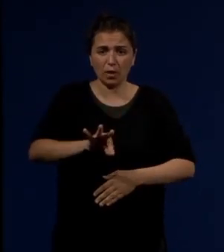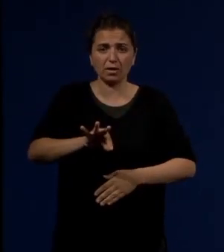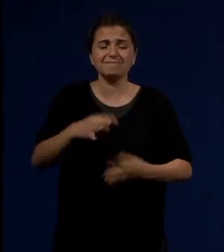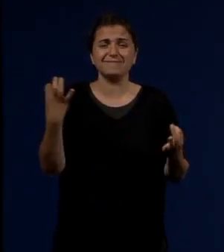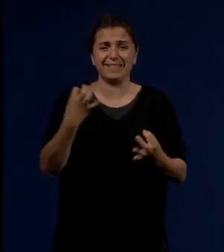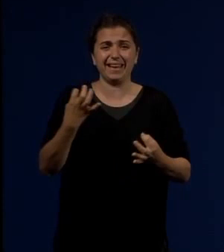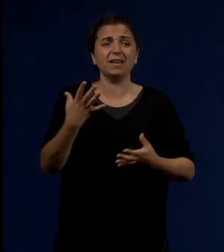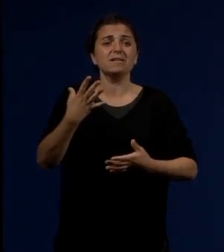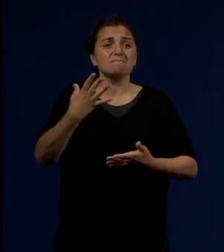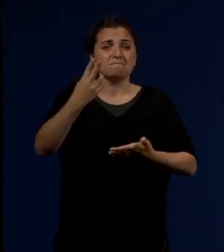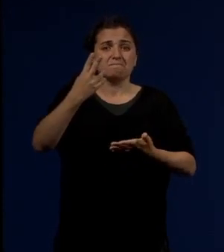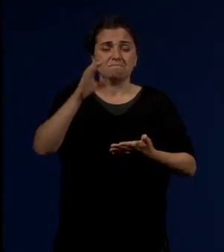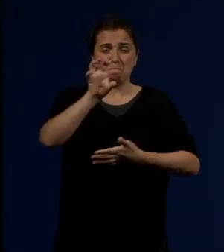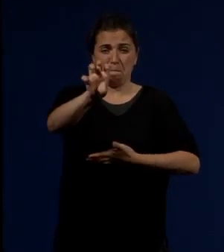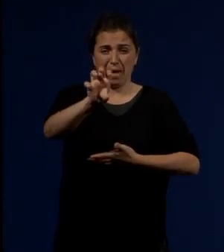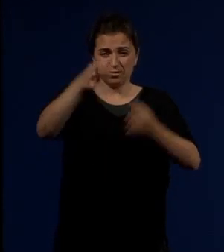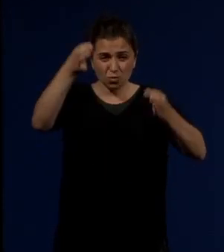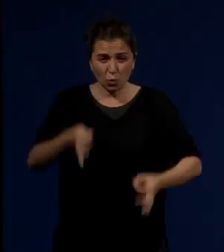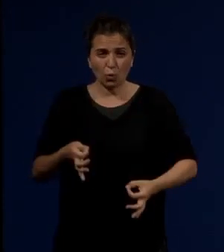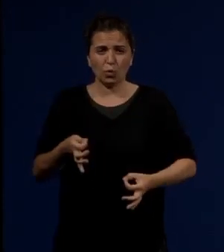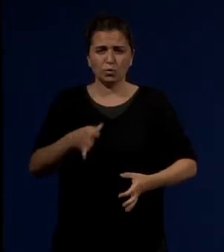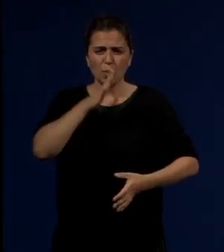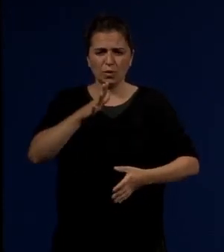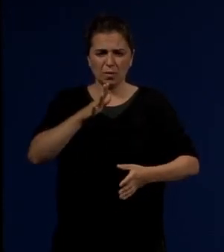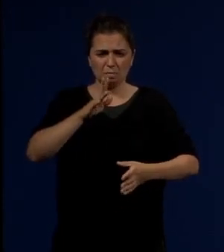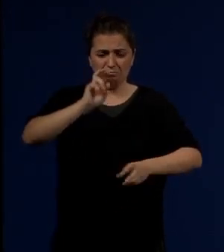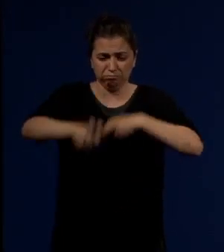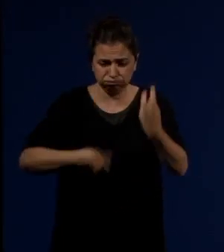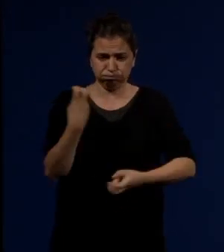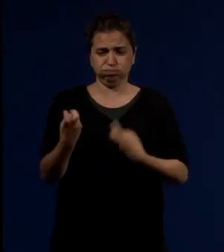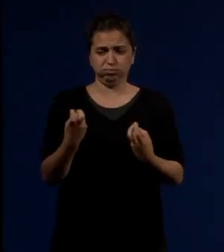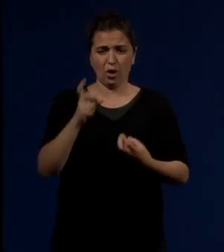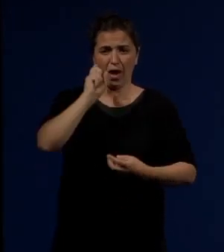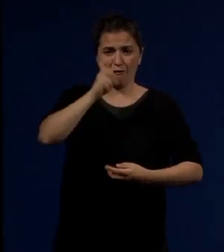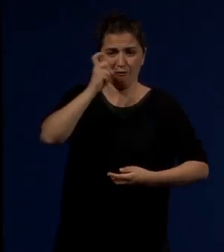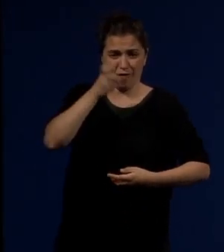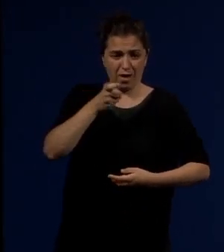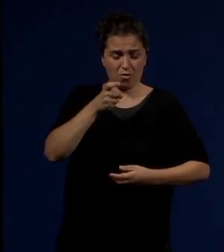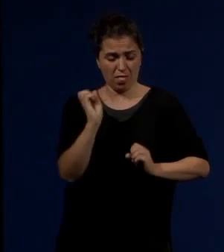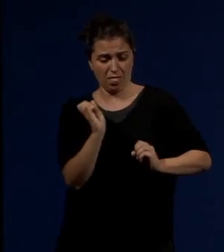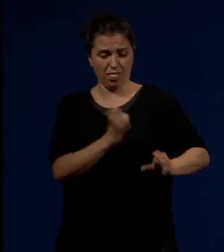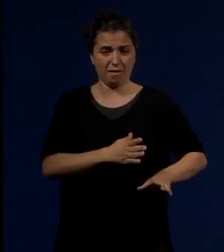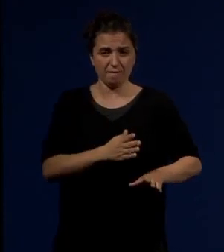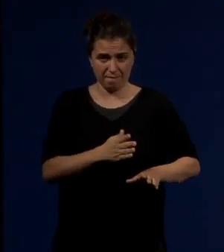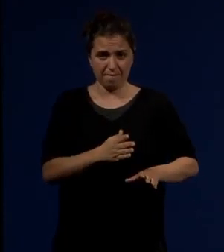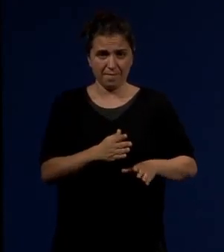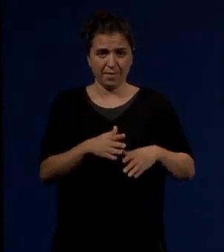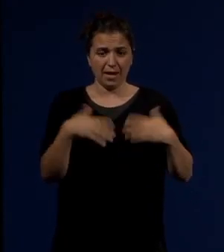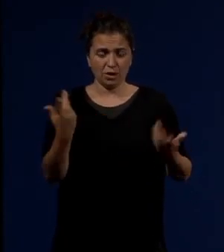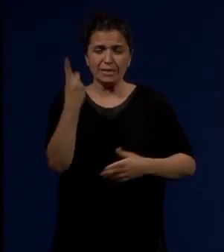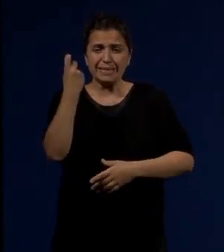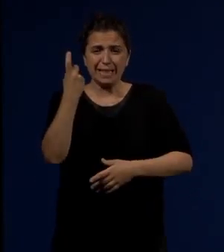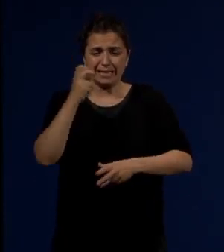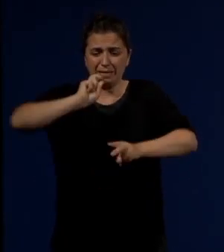xusto. Un país xusto que temos que reconstruir de como non o deixou Atila Núñez Feijóo. A necesidade de